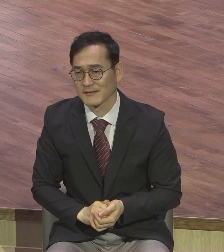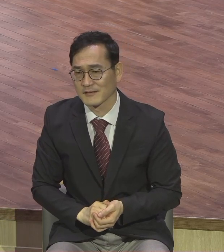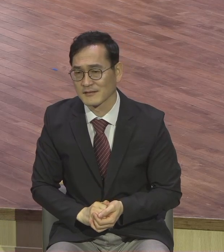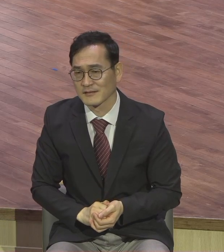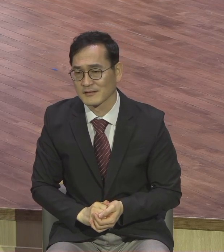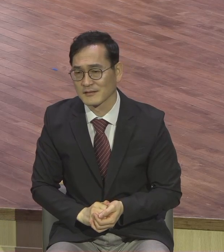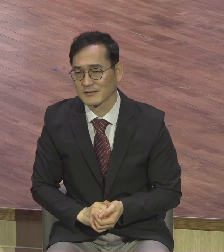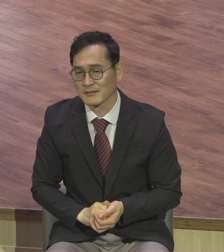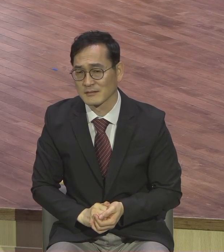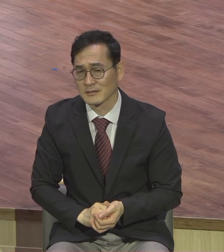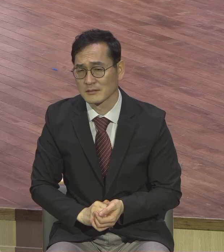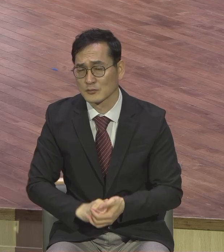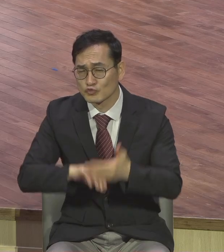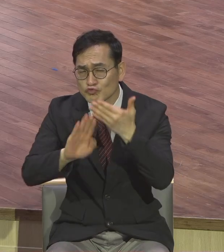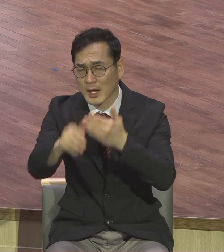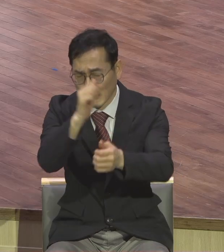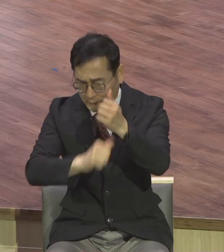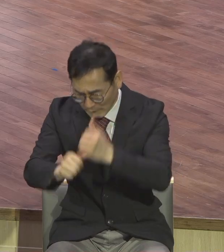선택한 거지.